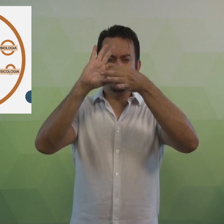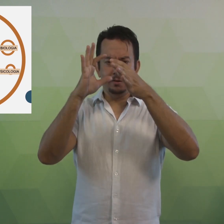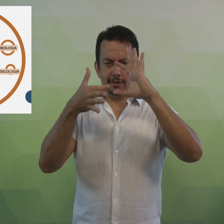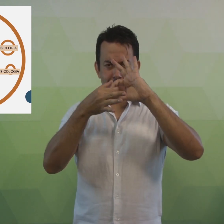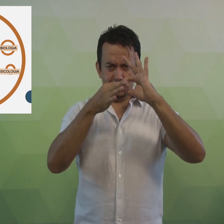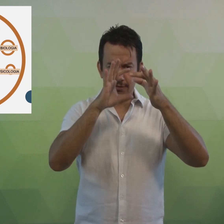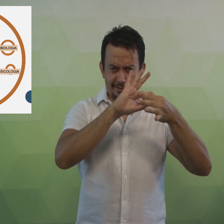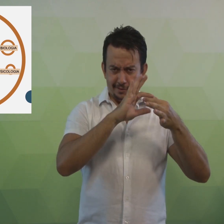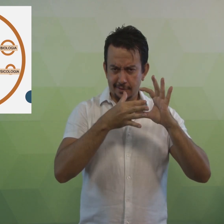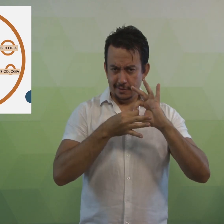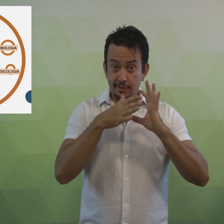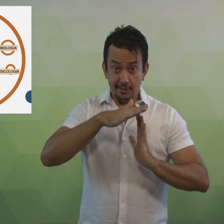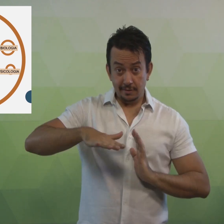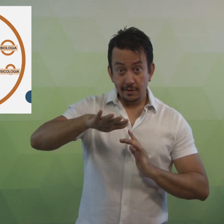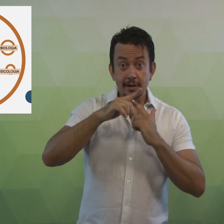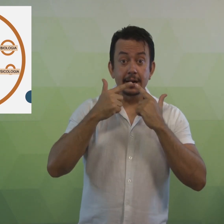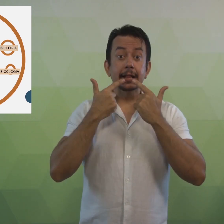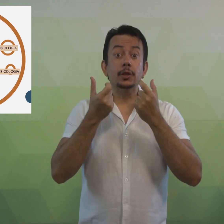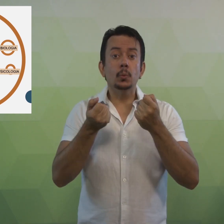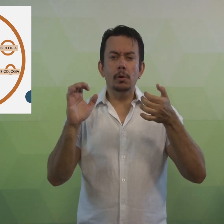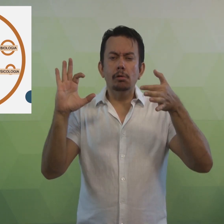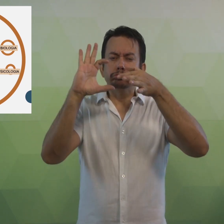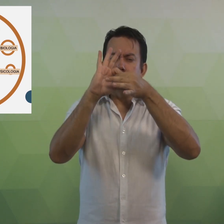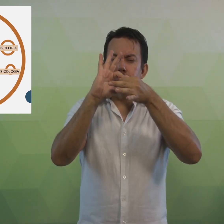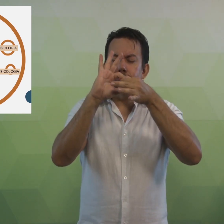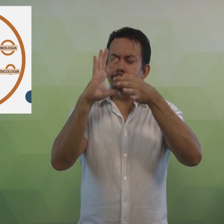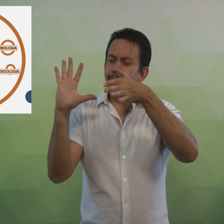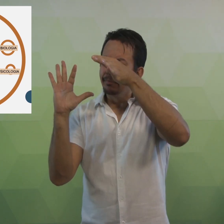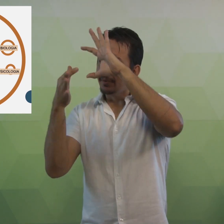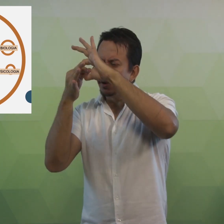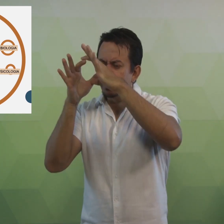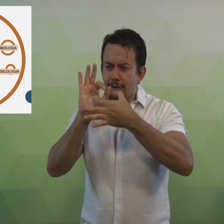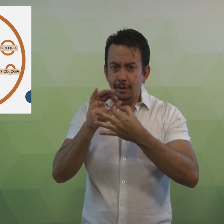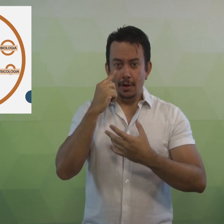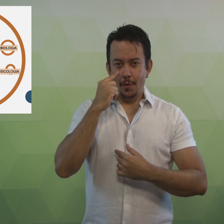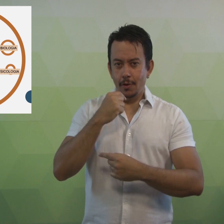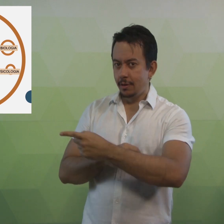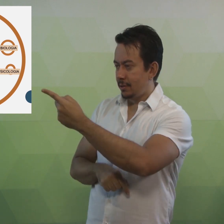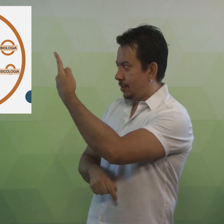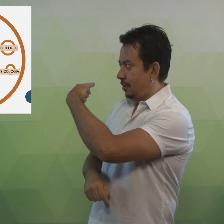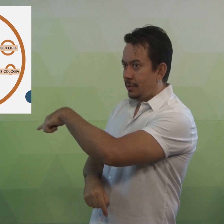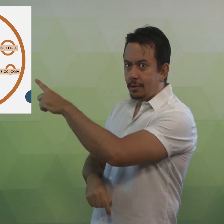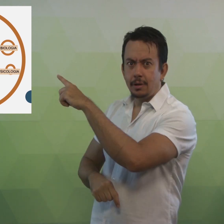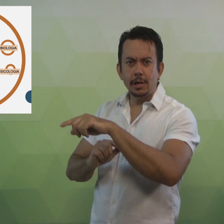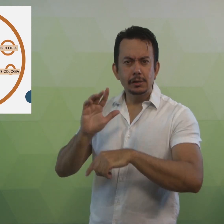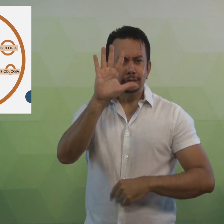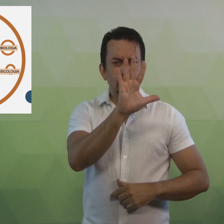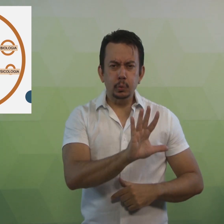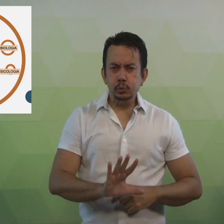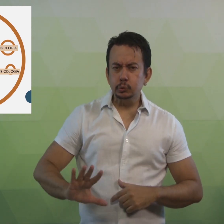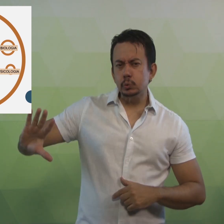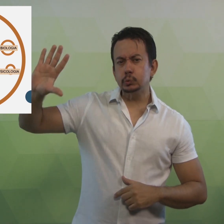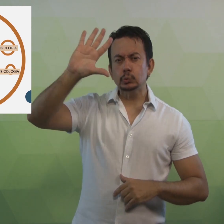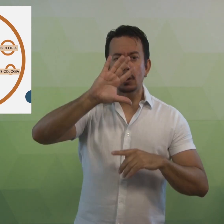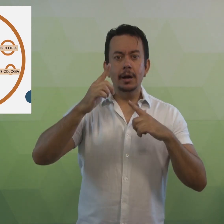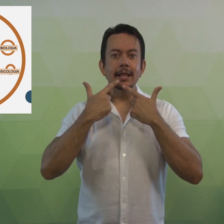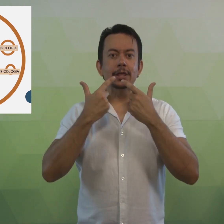Observem, então, as áreas em que a linguística podem estar associadas.